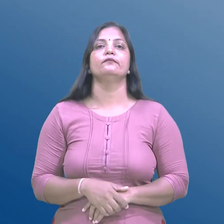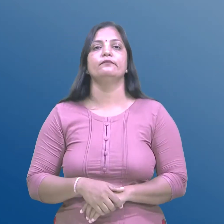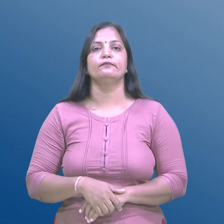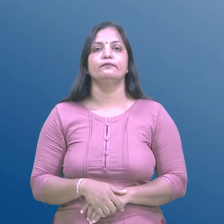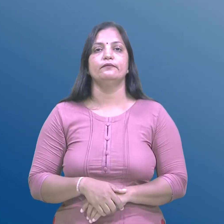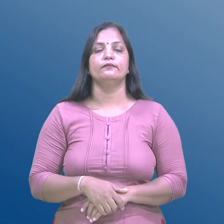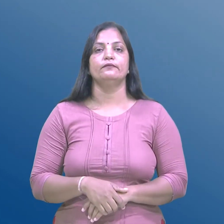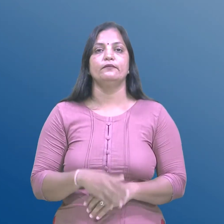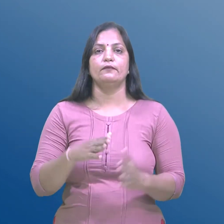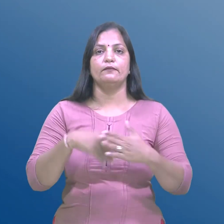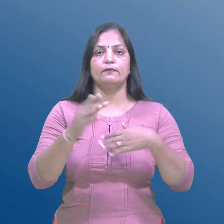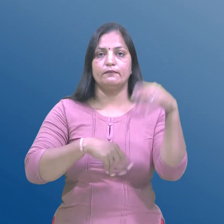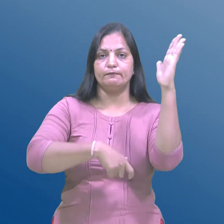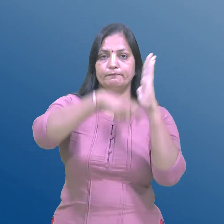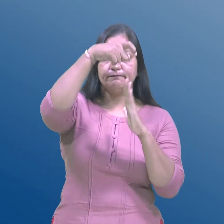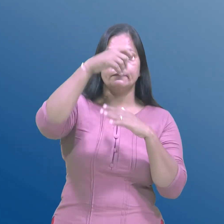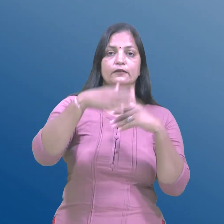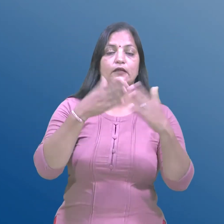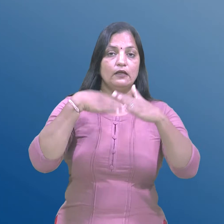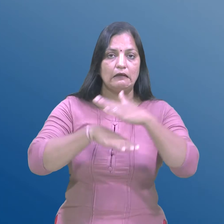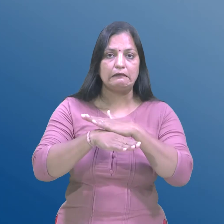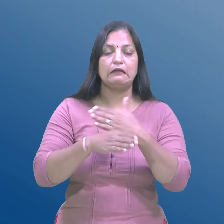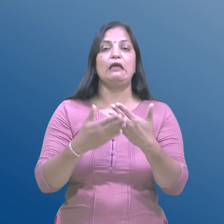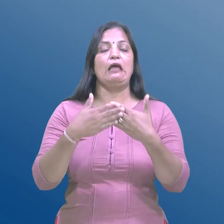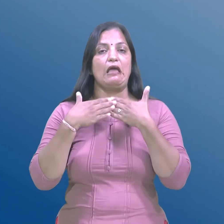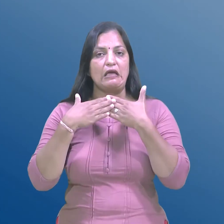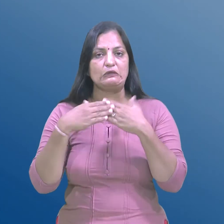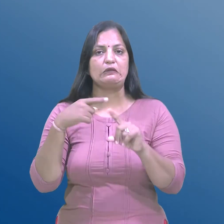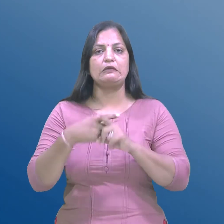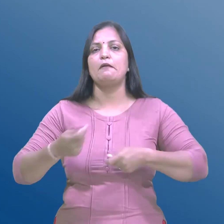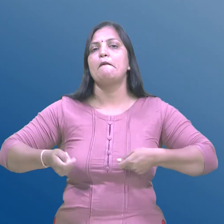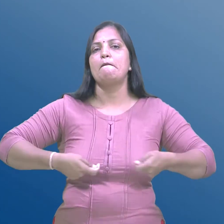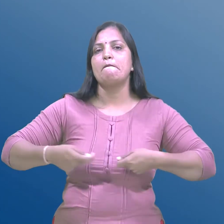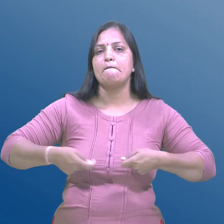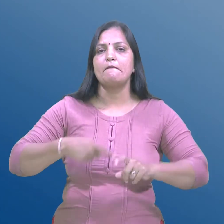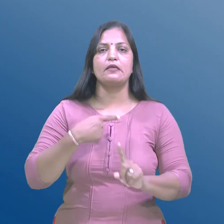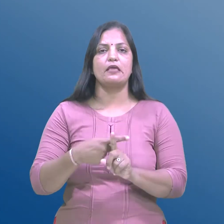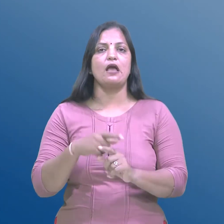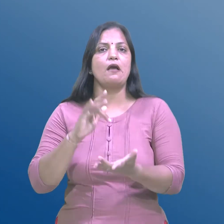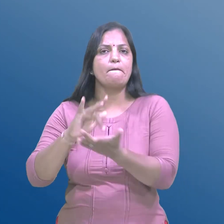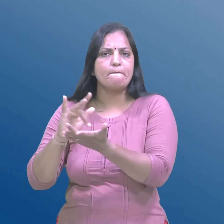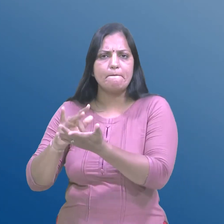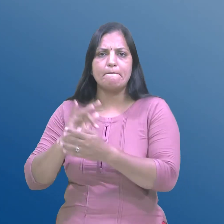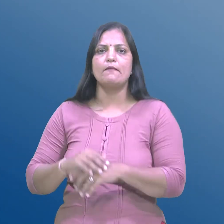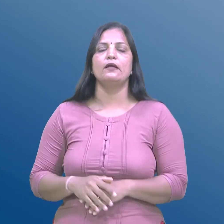જેમાં શૈક્ષણિક કે વ્યાવસાયિક હેતુ કાર્યસ્થળ, વાણિજ્યિક